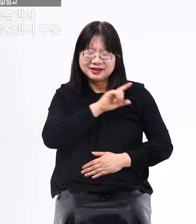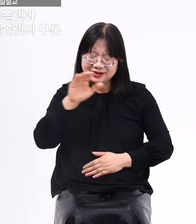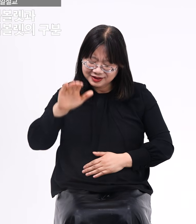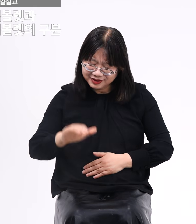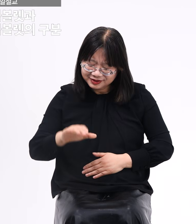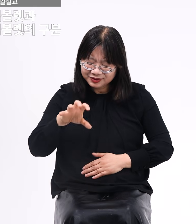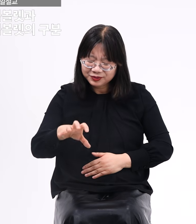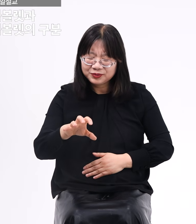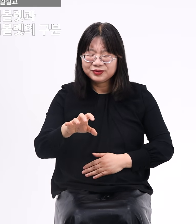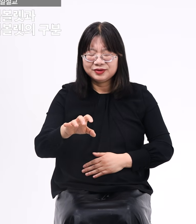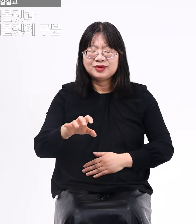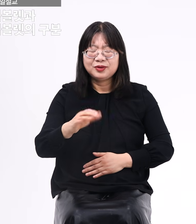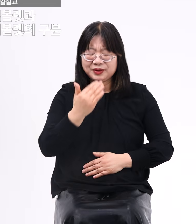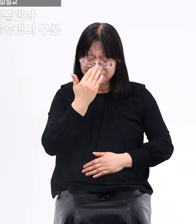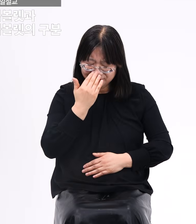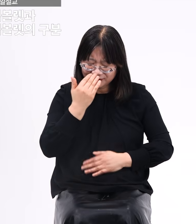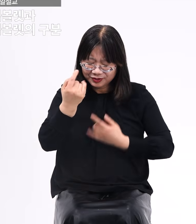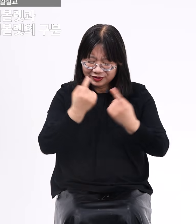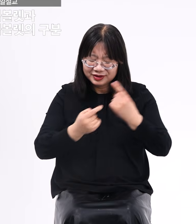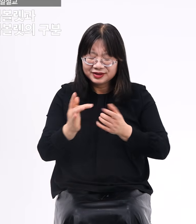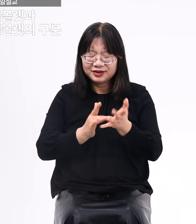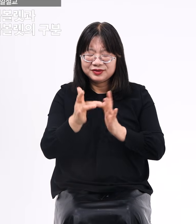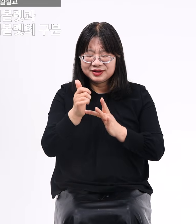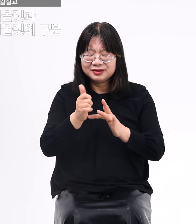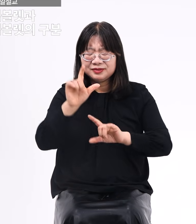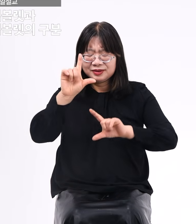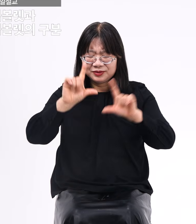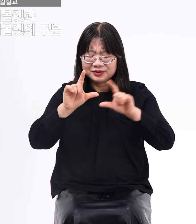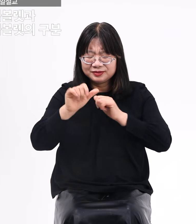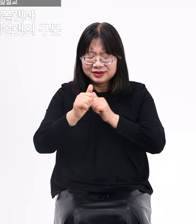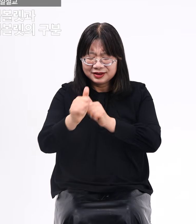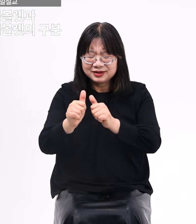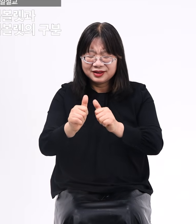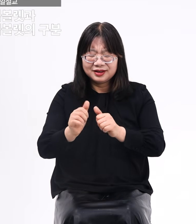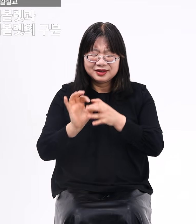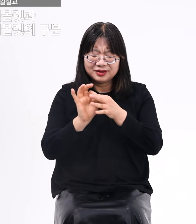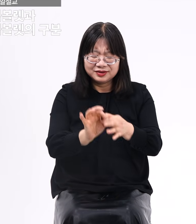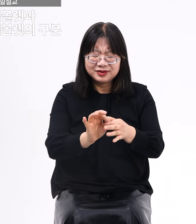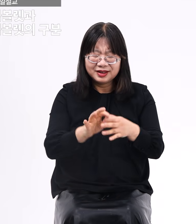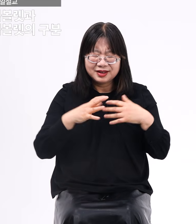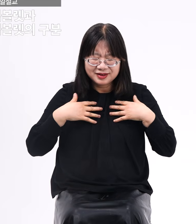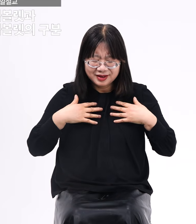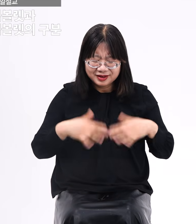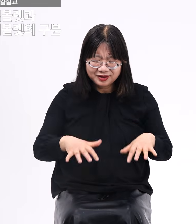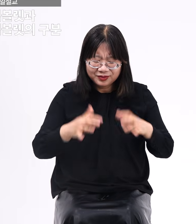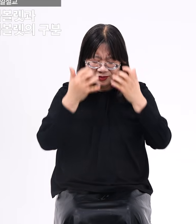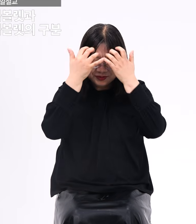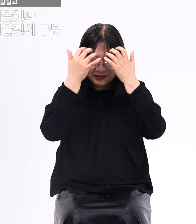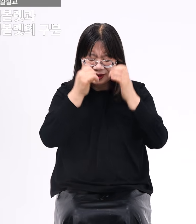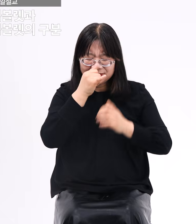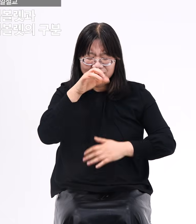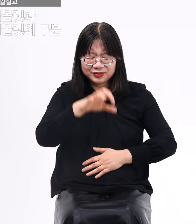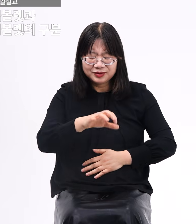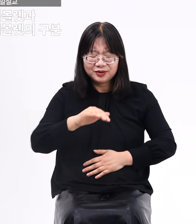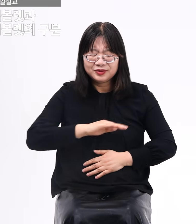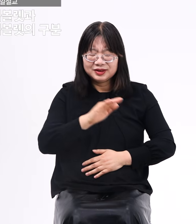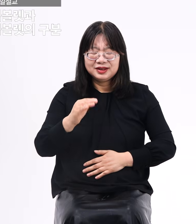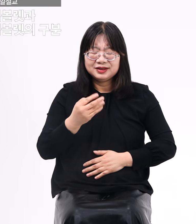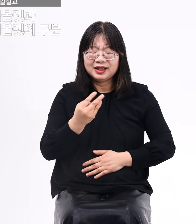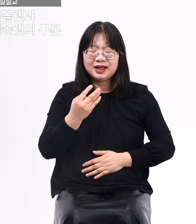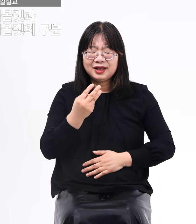조차 끊임없이 약하고 공고한 땅으로 우리 삼일교회